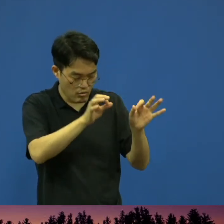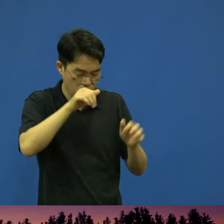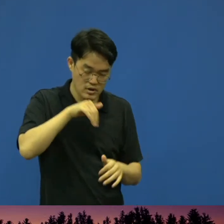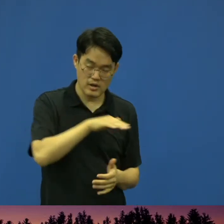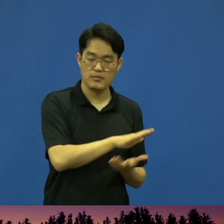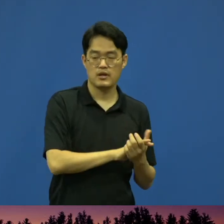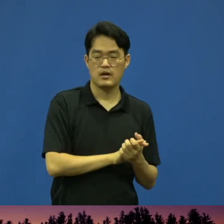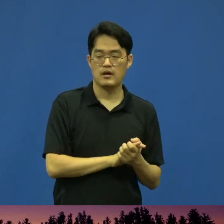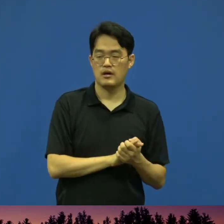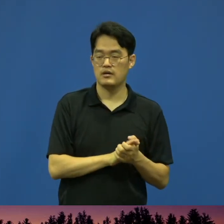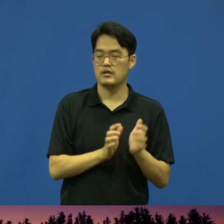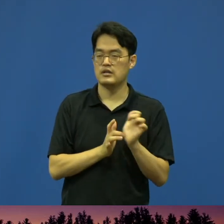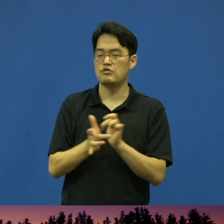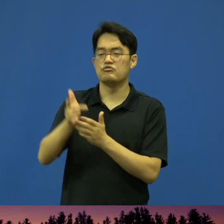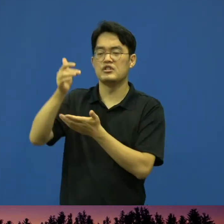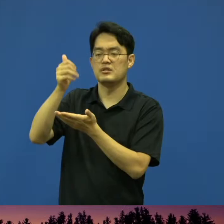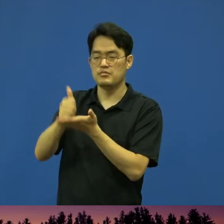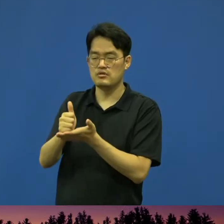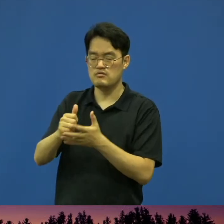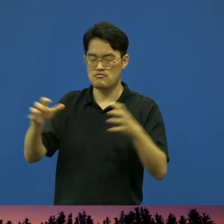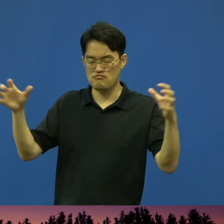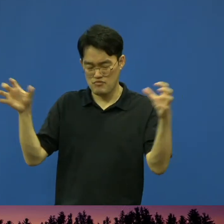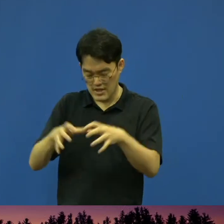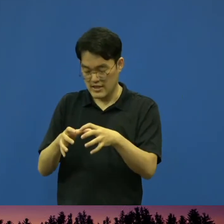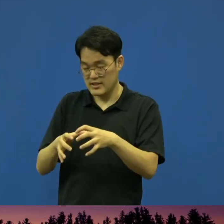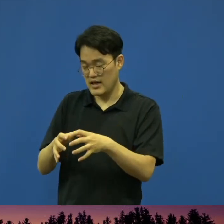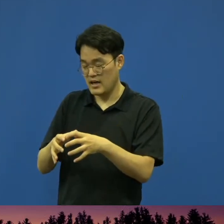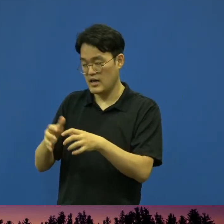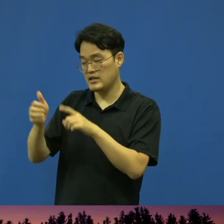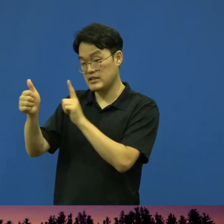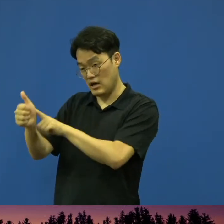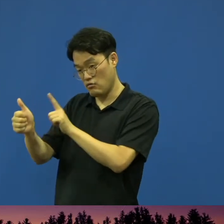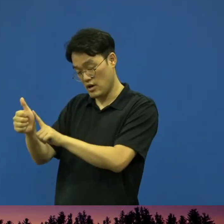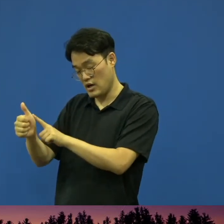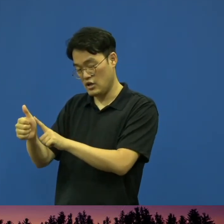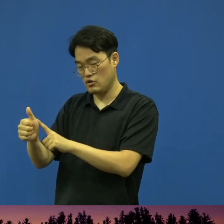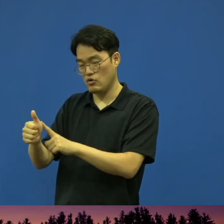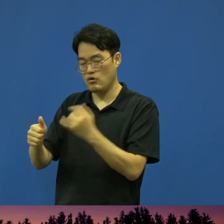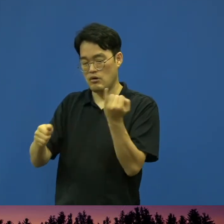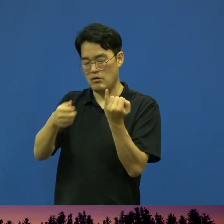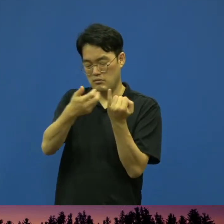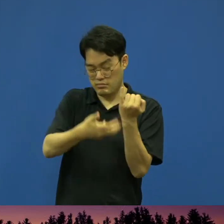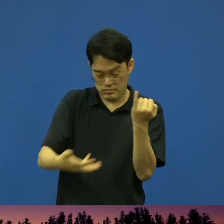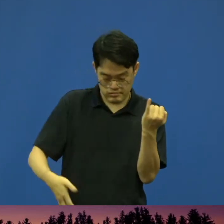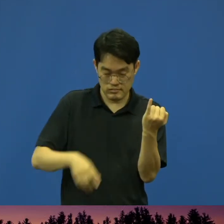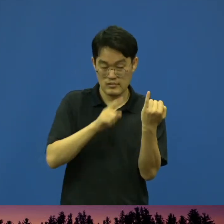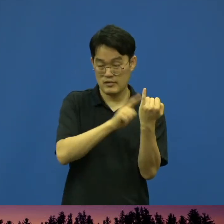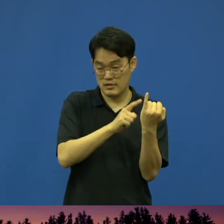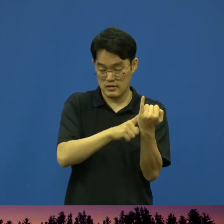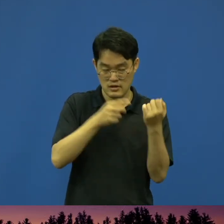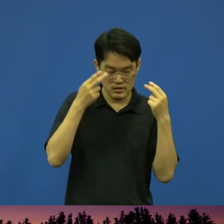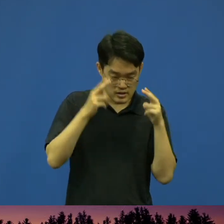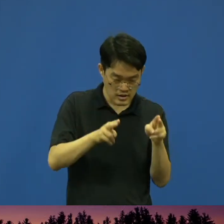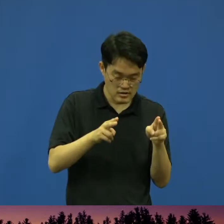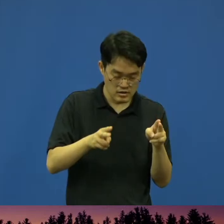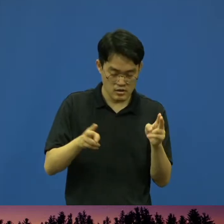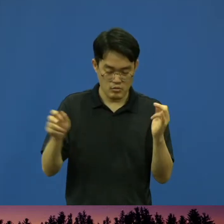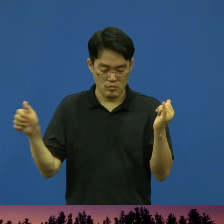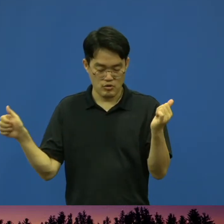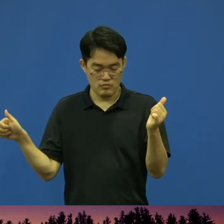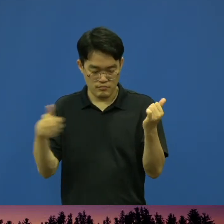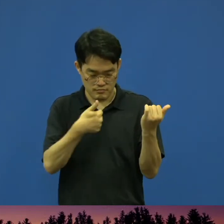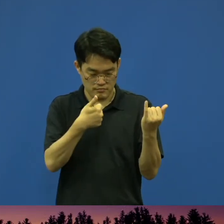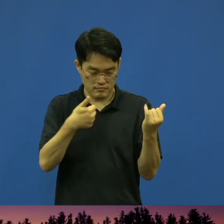회당장 야이로와 그리고 혈류병 여인을 향해서 움직이셨고 몸을 돌이키셨고 손을 향하셨고 발걸음을 옮겨간